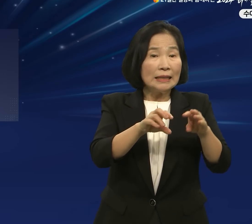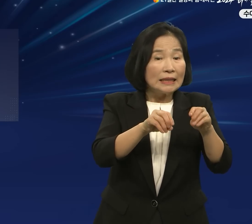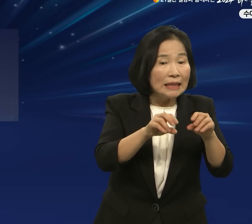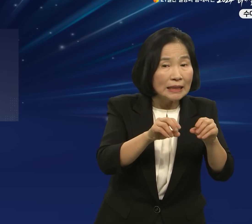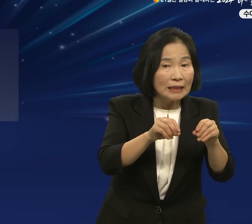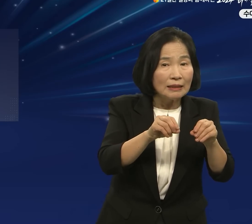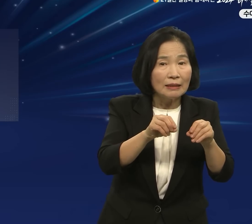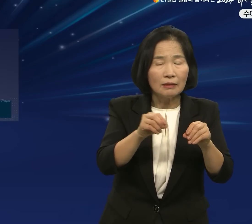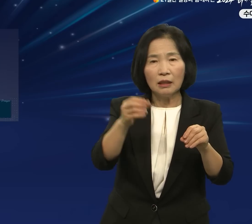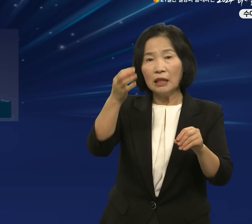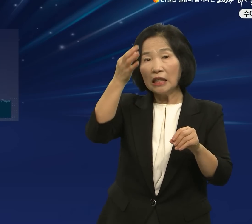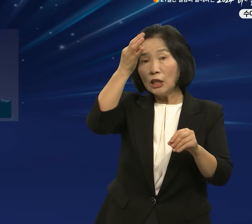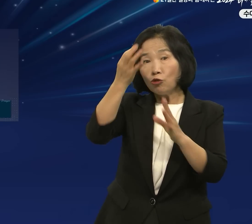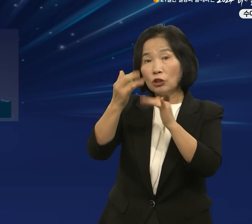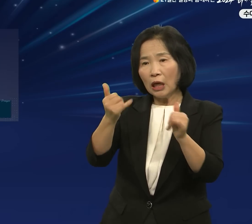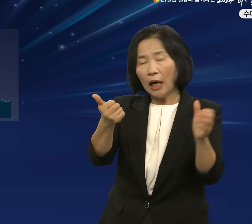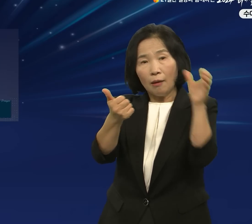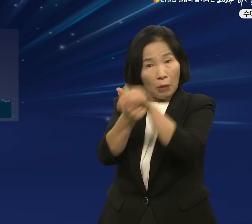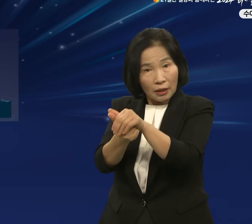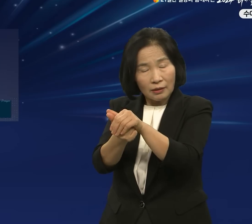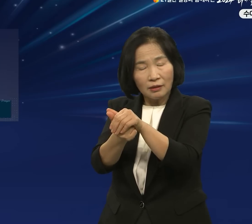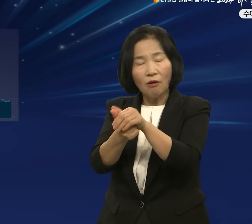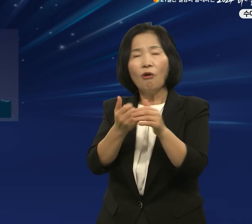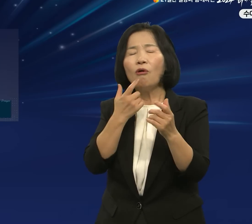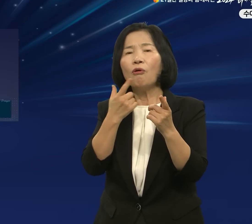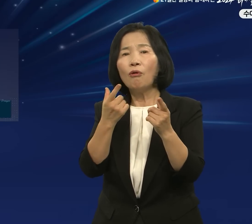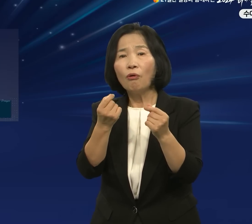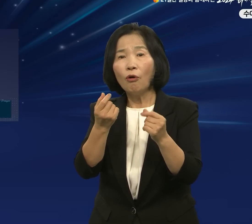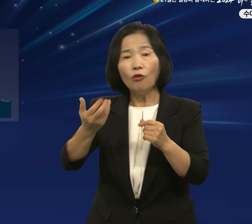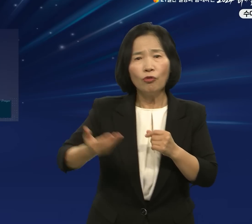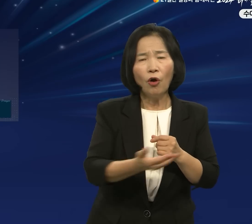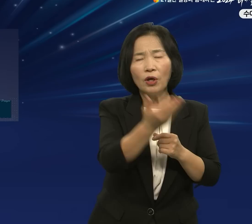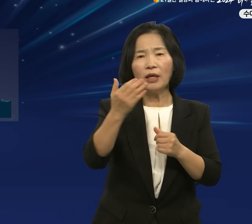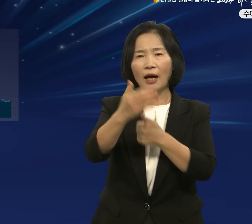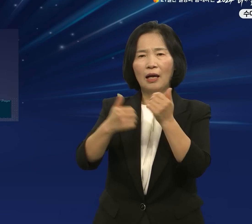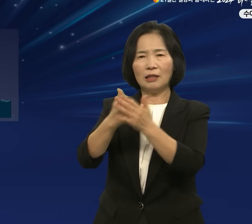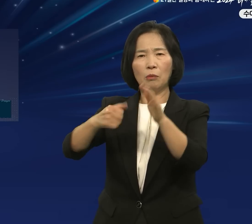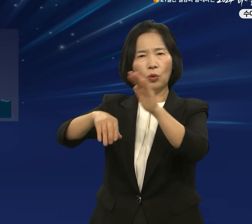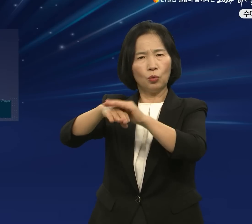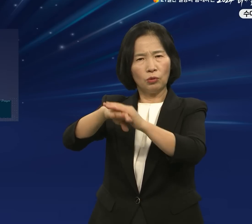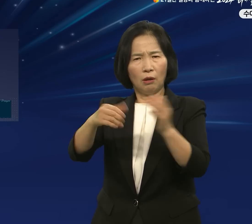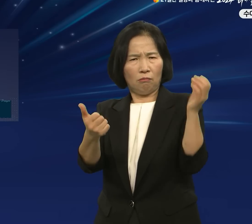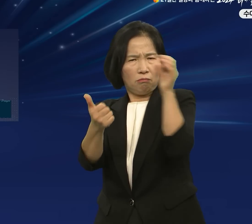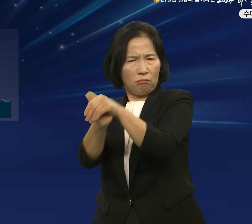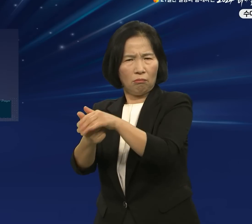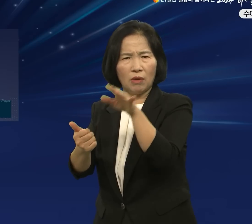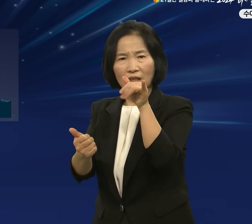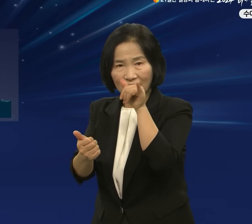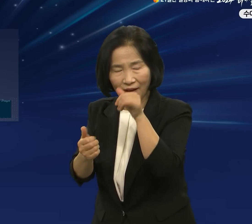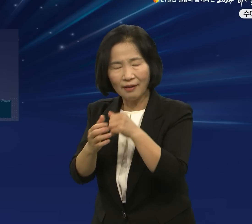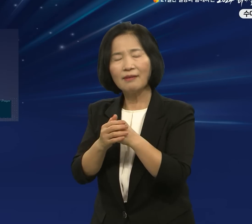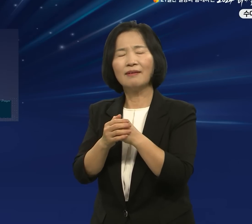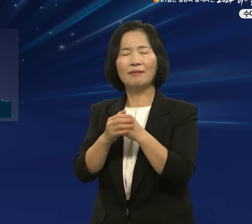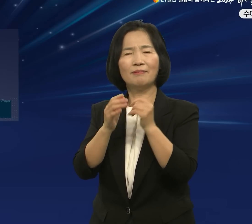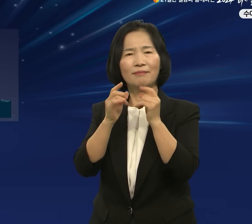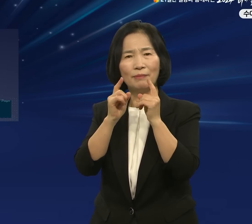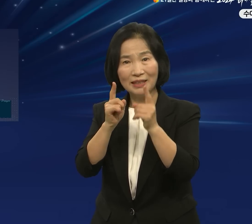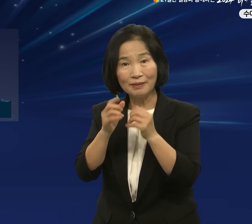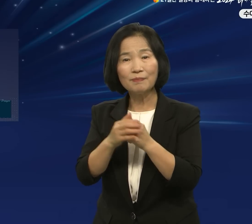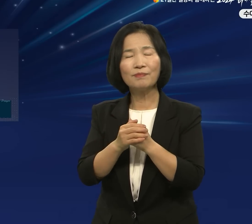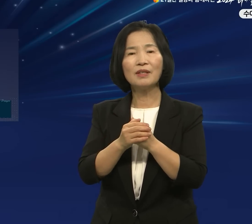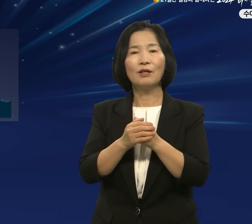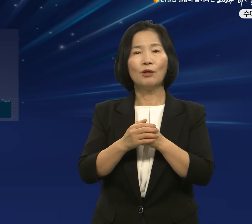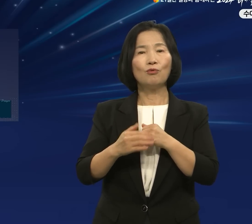있음 같이 너희가 내 손에 있느니라고 하셨습니다. 인불교의 성도도 된장 항아리